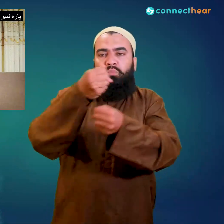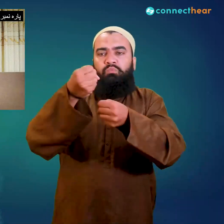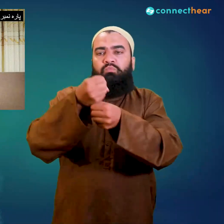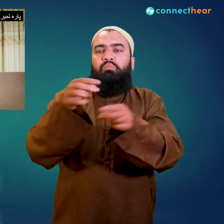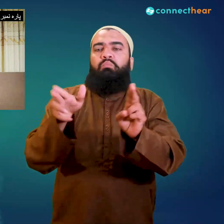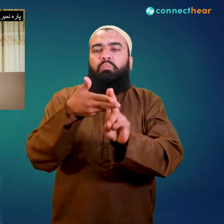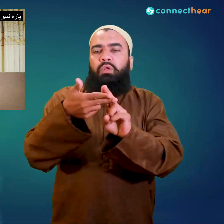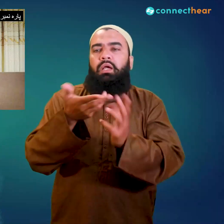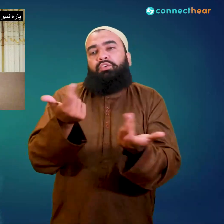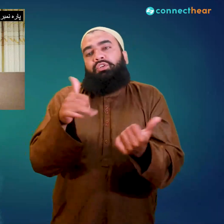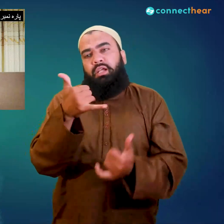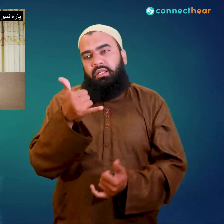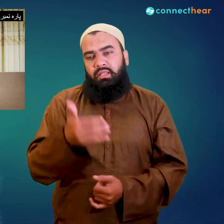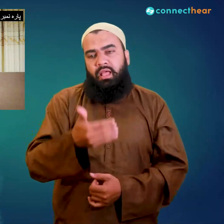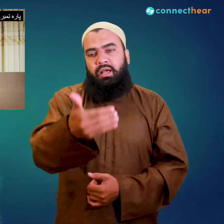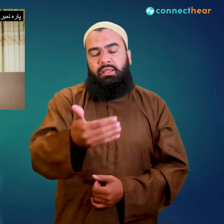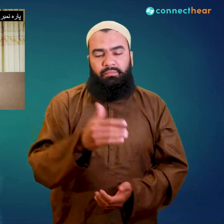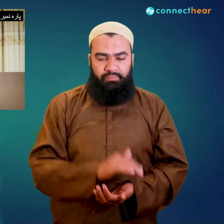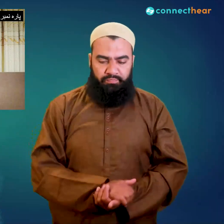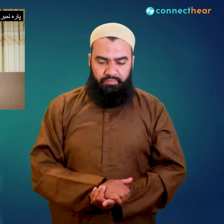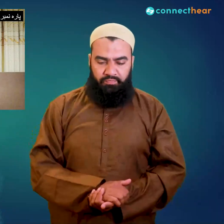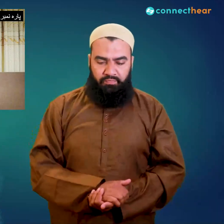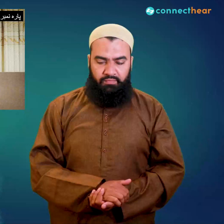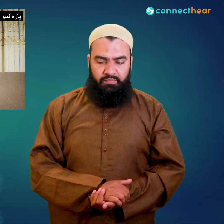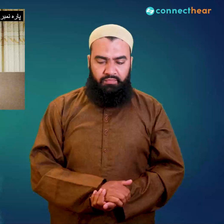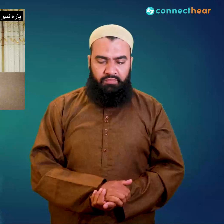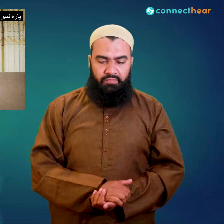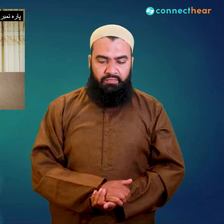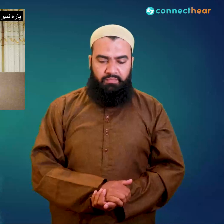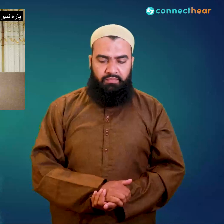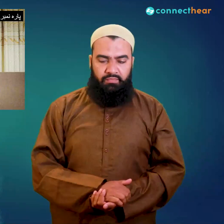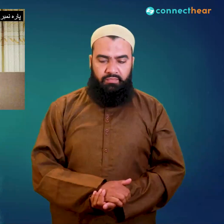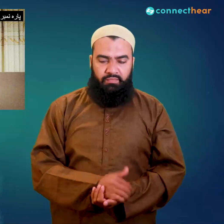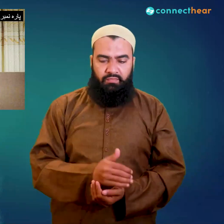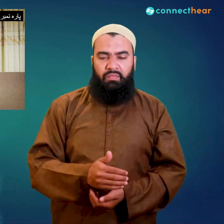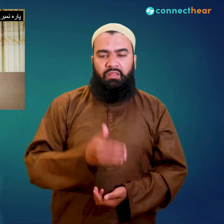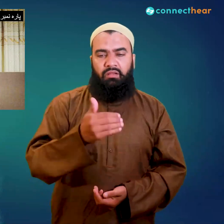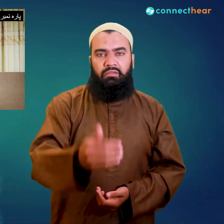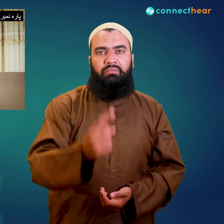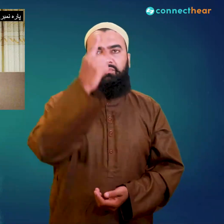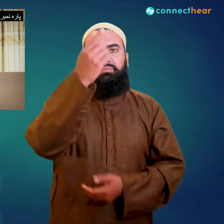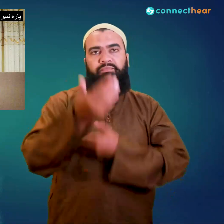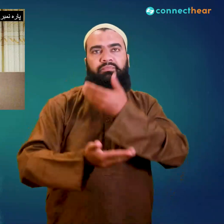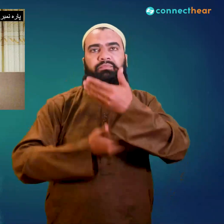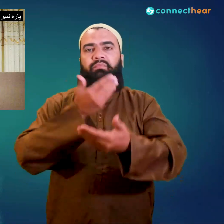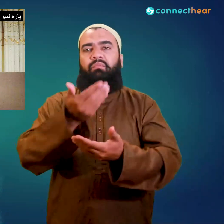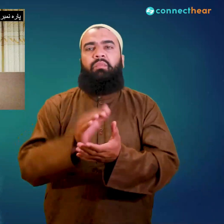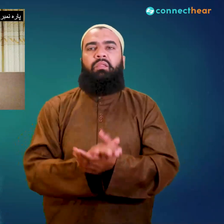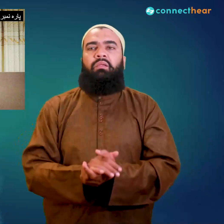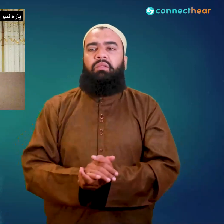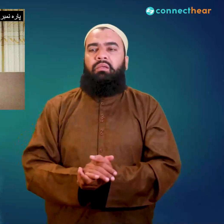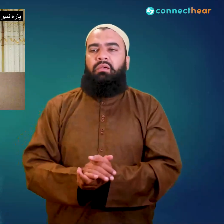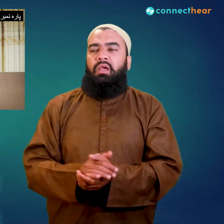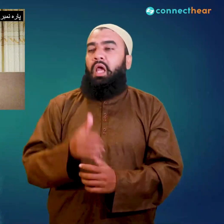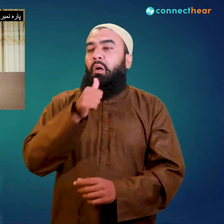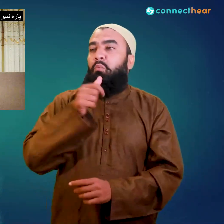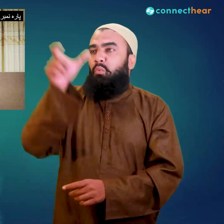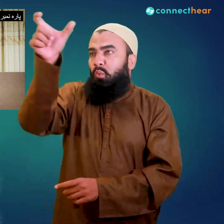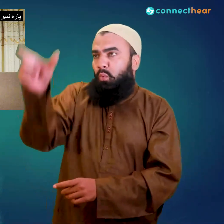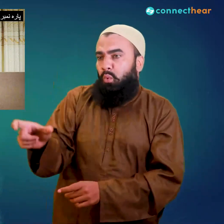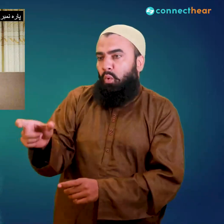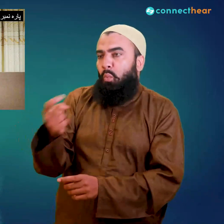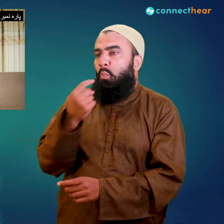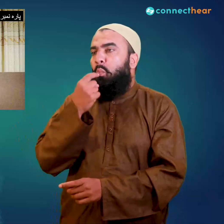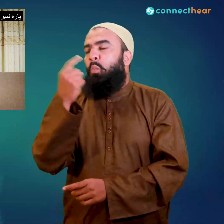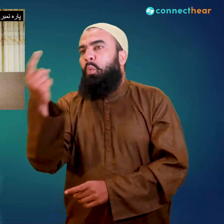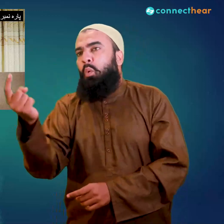86، قال انما اشکو بثی وحزنی الی اللہ۔ یعقوب علیہ السلام کا یہ فرمانا